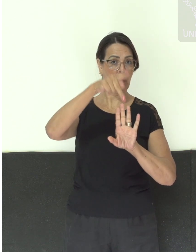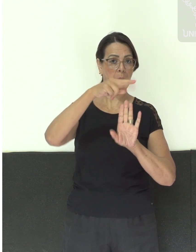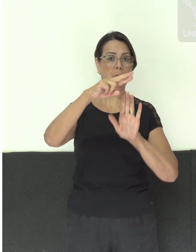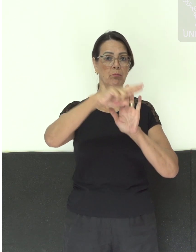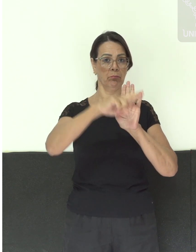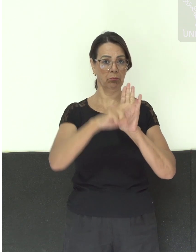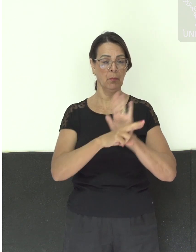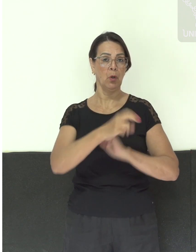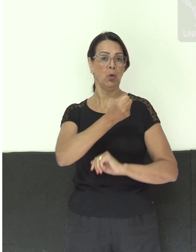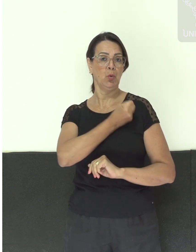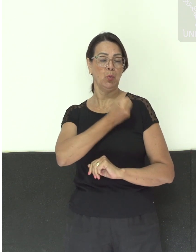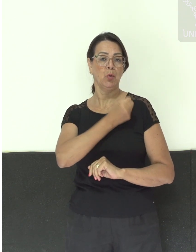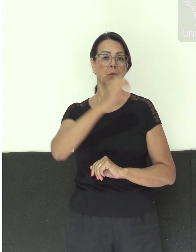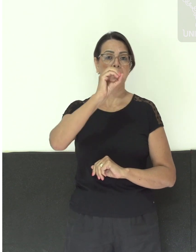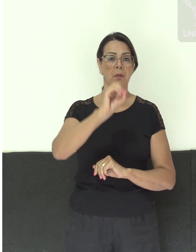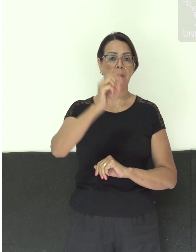número